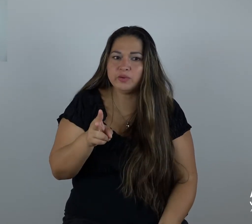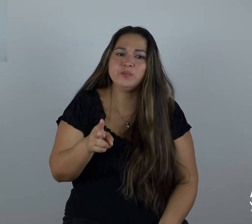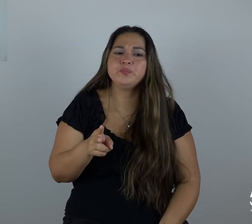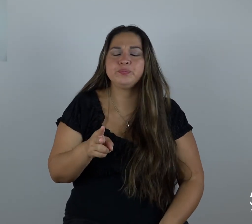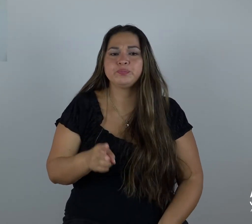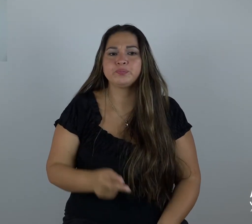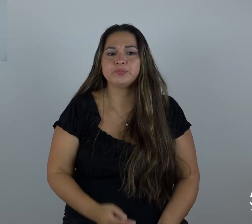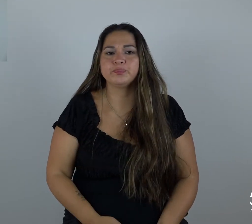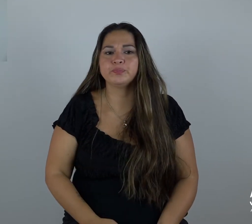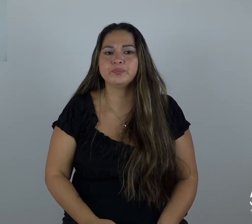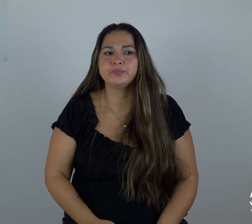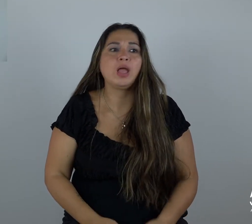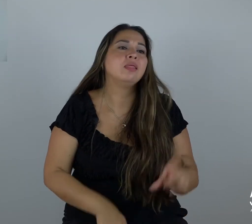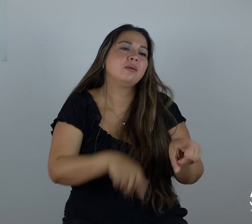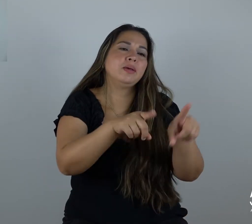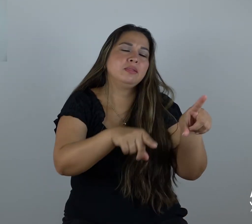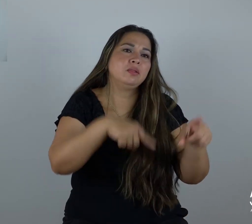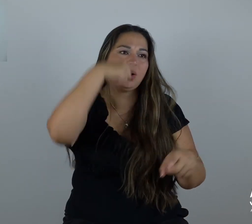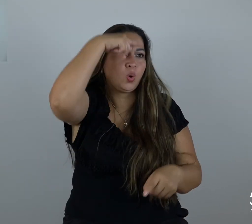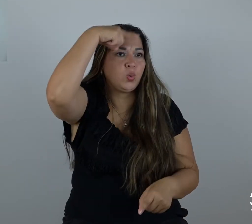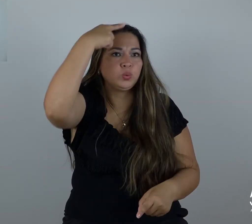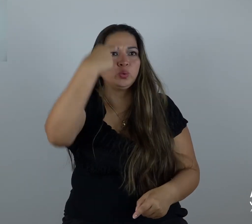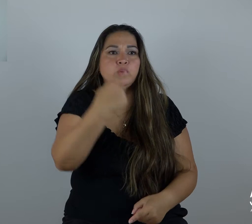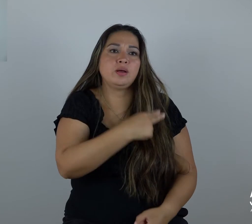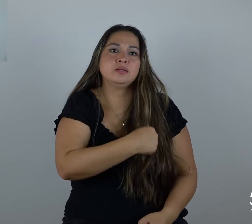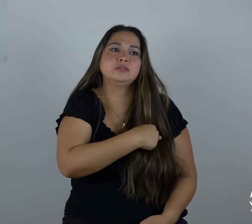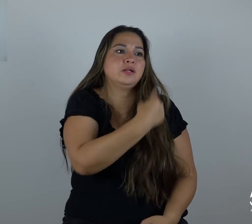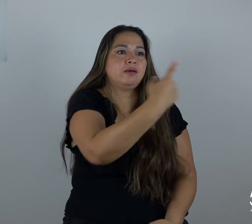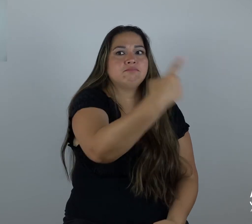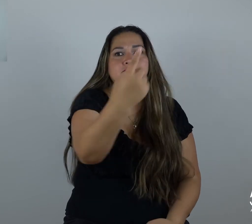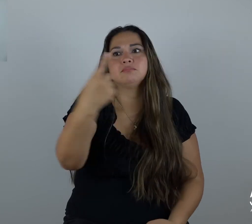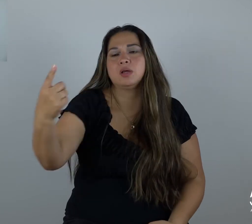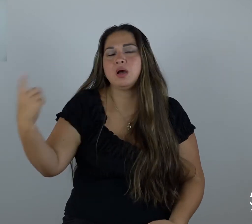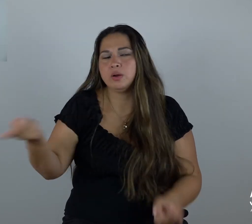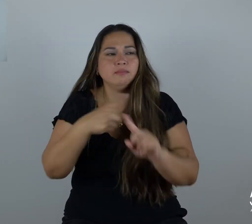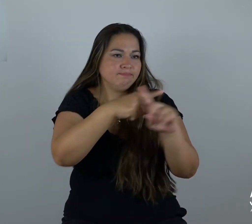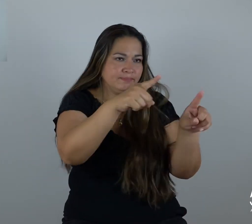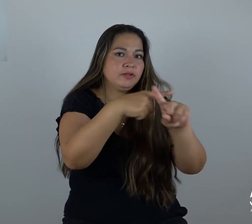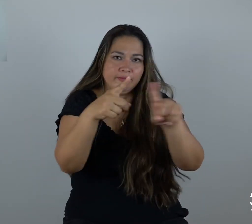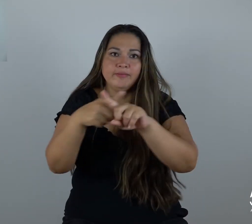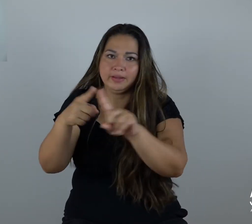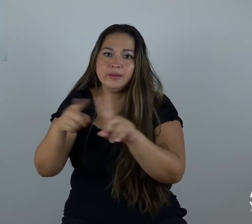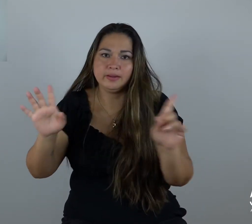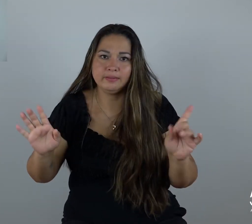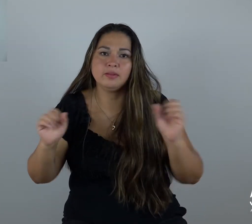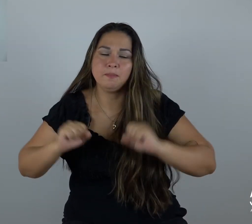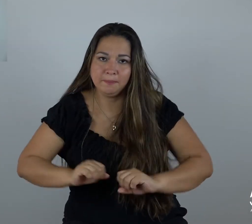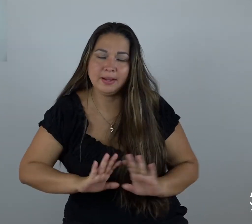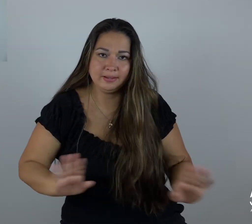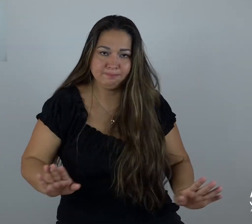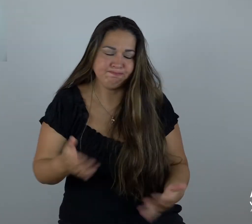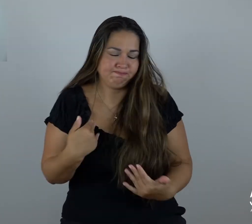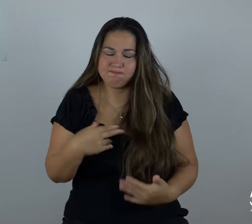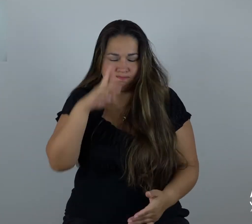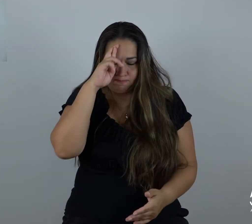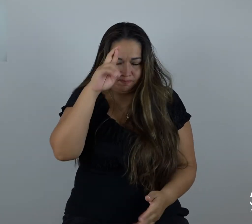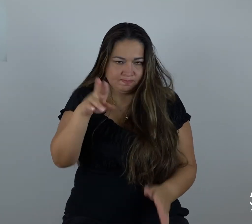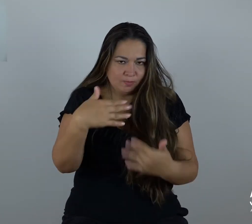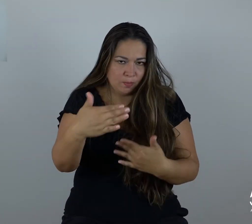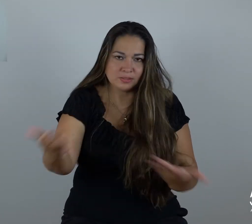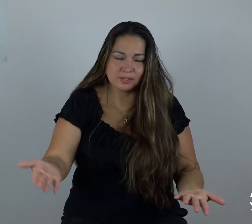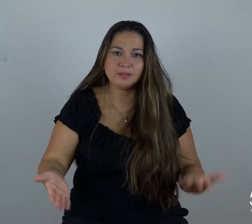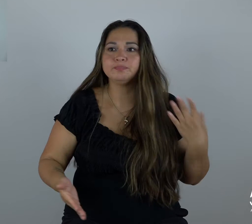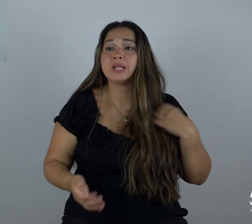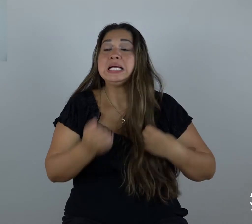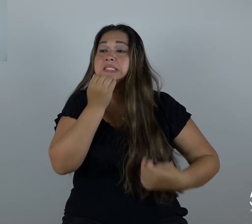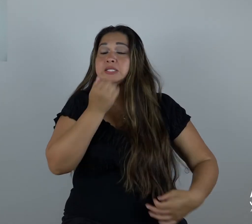hacer, dependiendo un poco también de las culturas cristianas en las que nos encontramos, vamos a encontrar mucha diferencia a la hora de tomarlo, pero cuando yo me